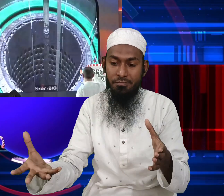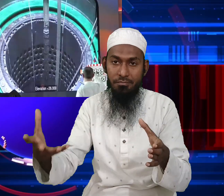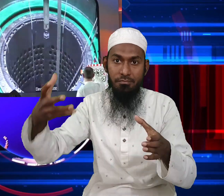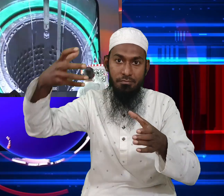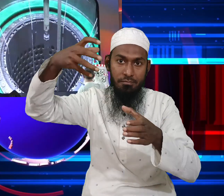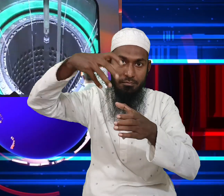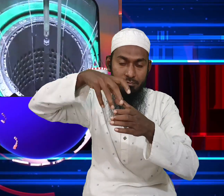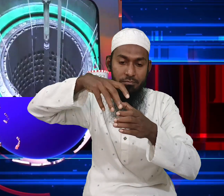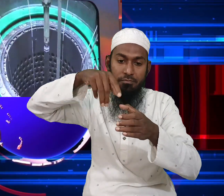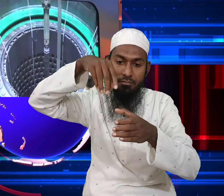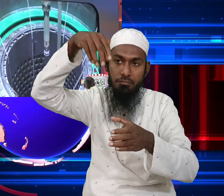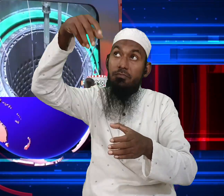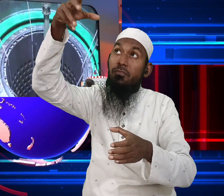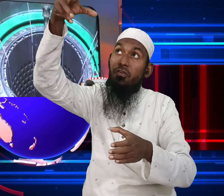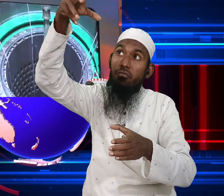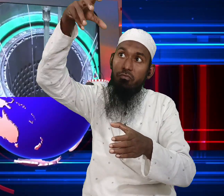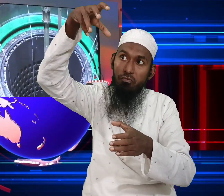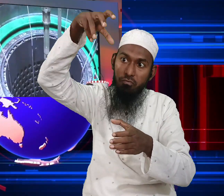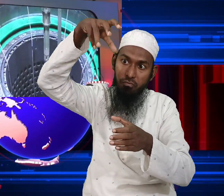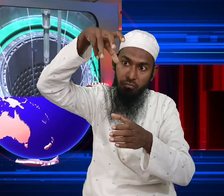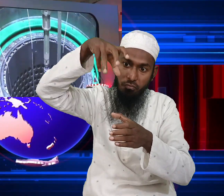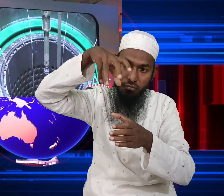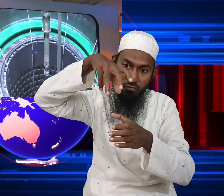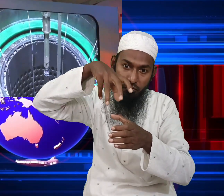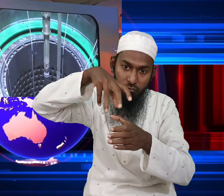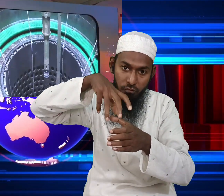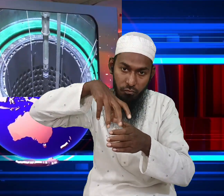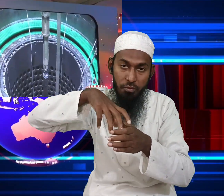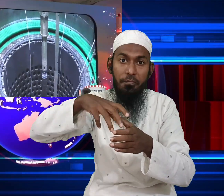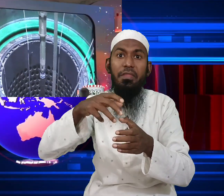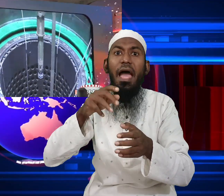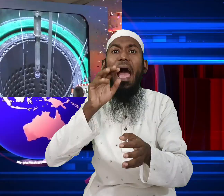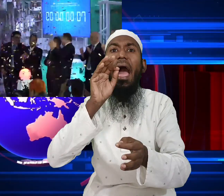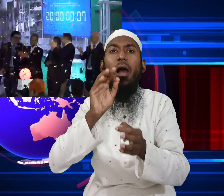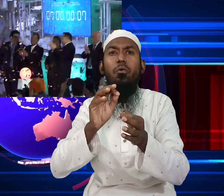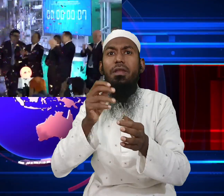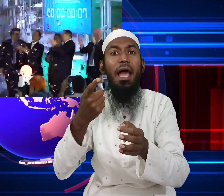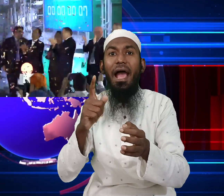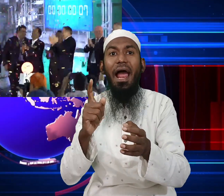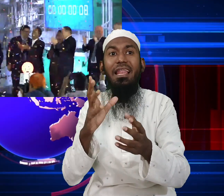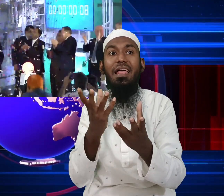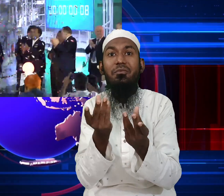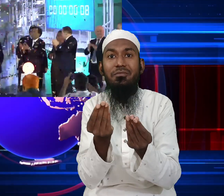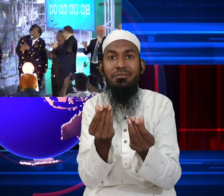হয়। আমরা নিজেদেরকে সম্পর্কিত করি এই ঐতিহাসিক মুহূর্তে।